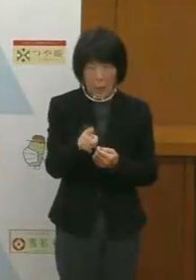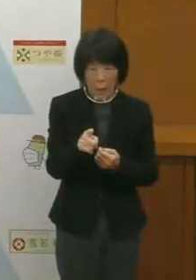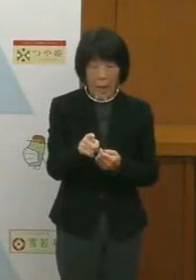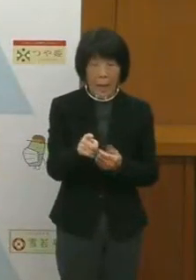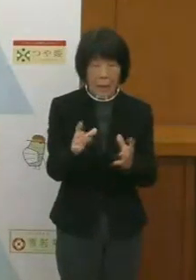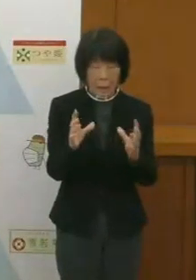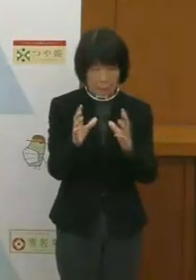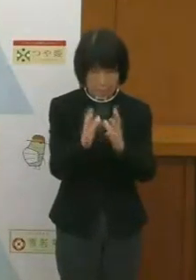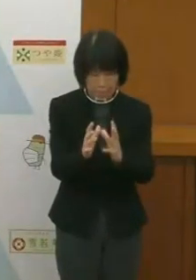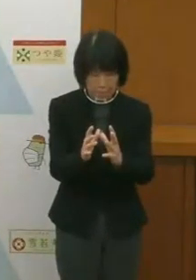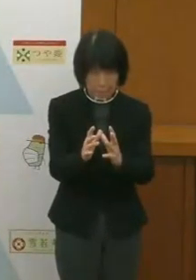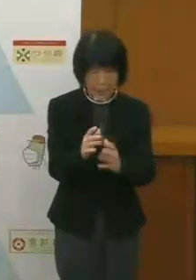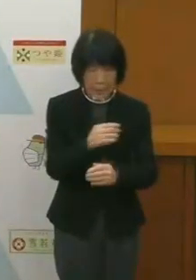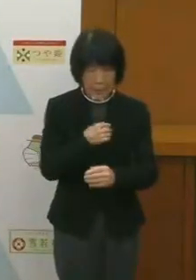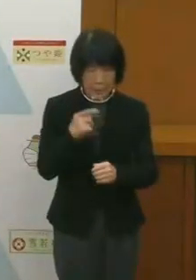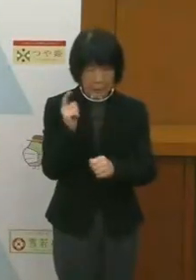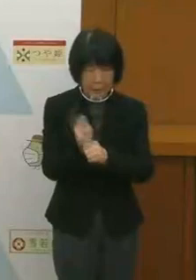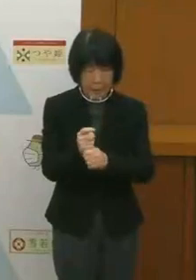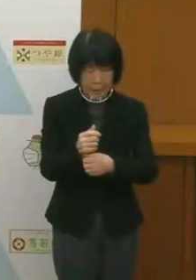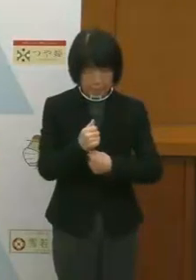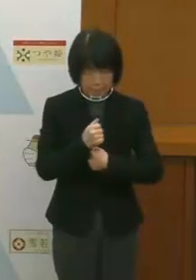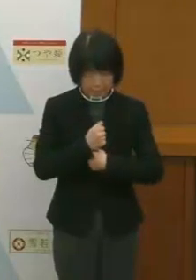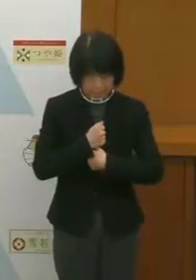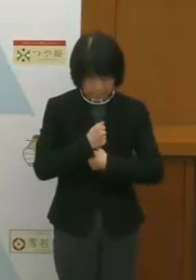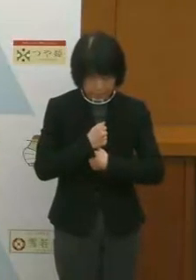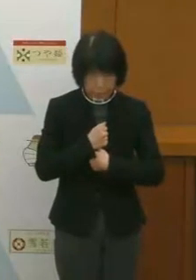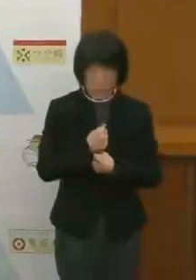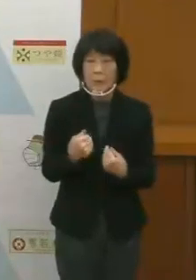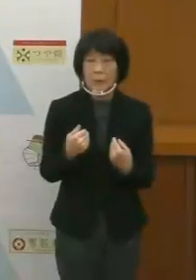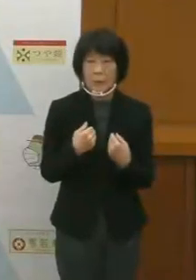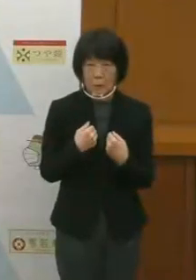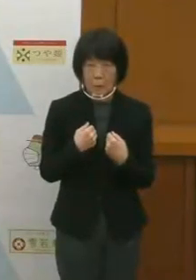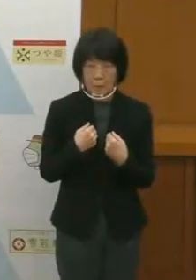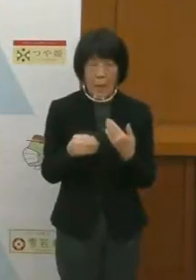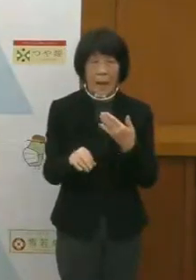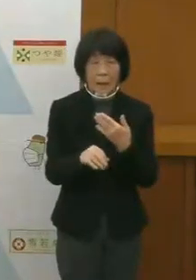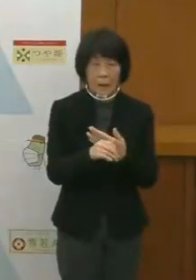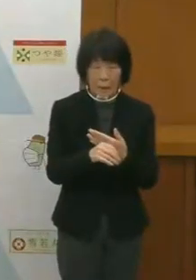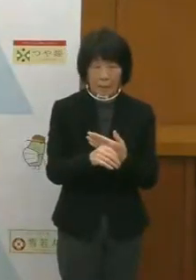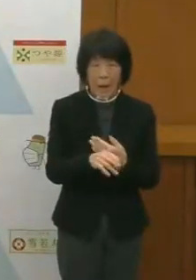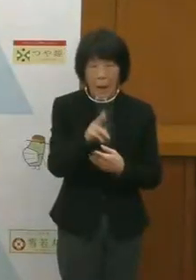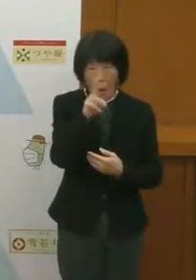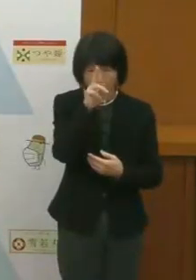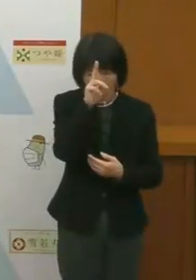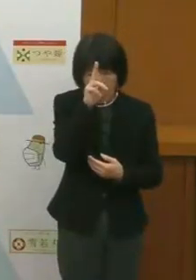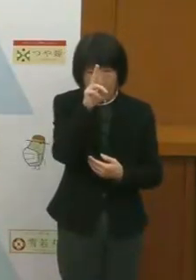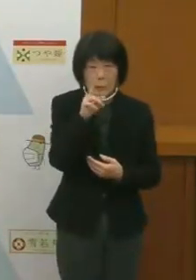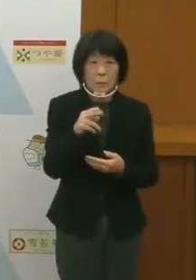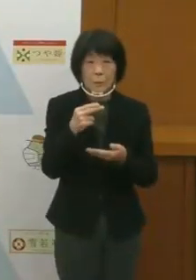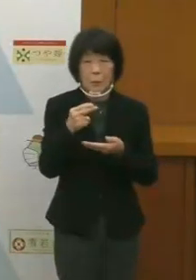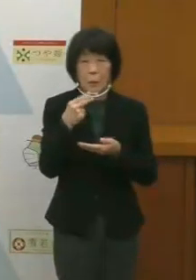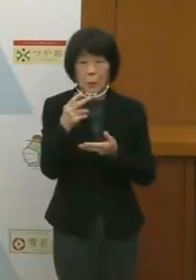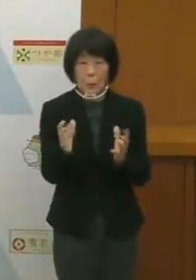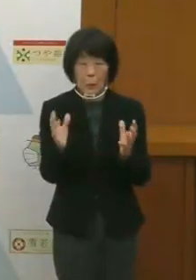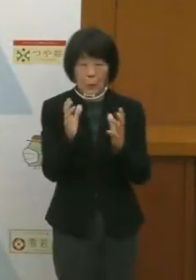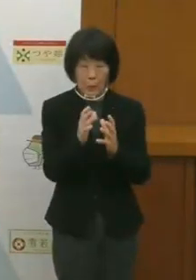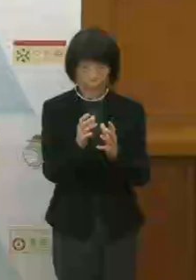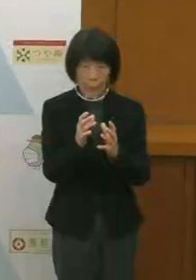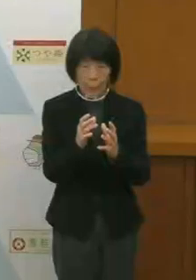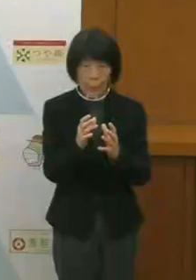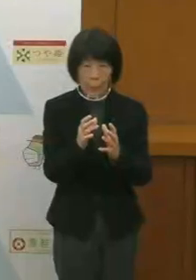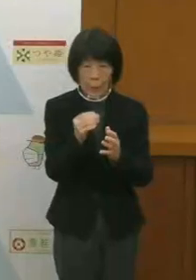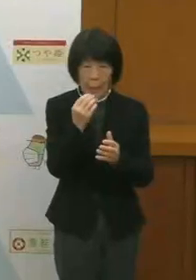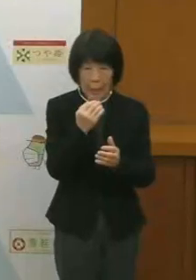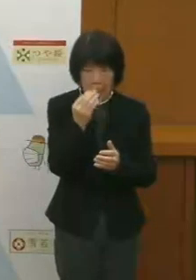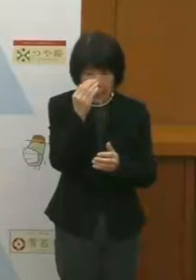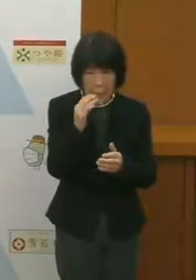できるだけ慎重に行っていただきたいと思います。お昼のといいますか日中のは、飲